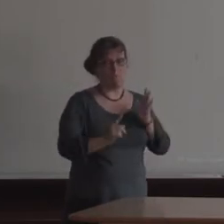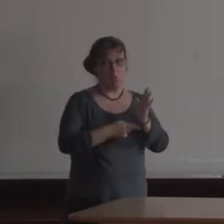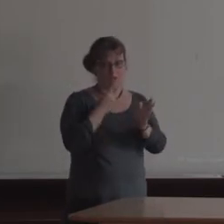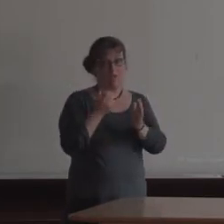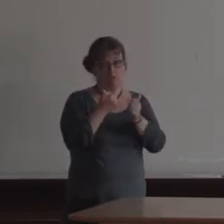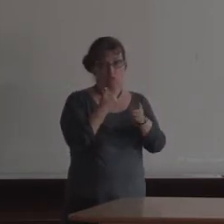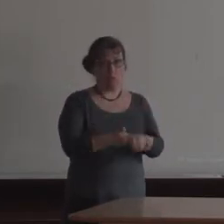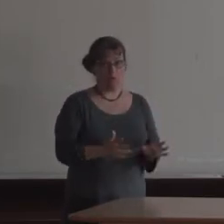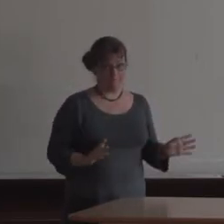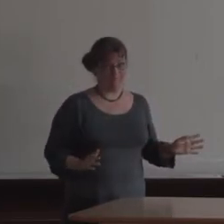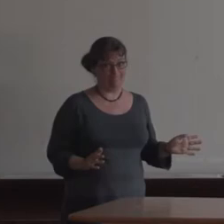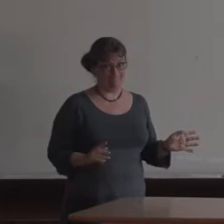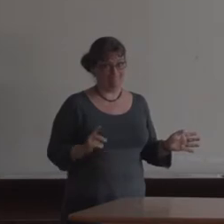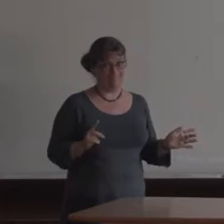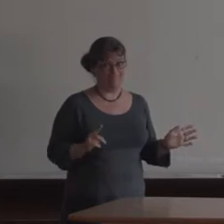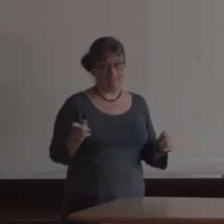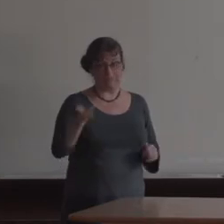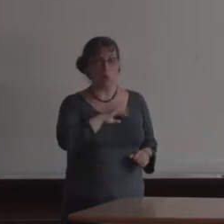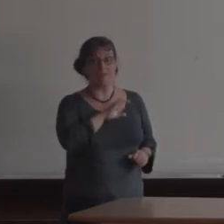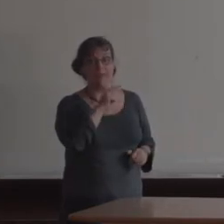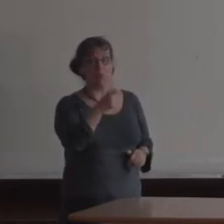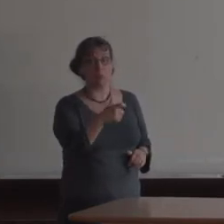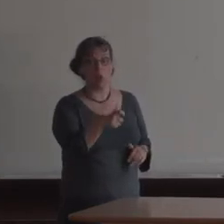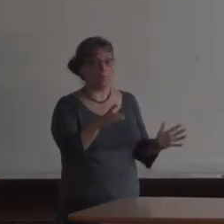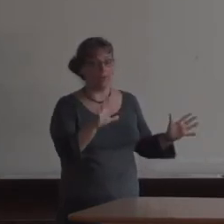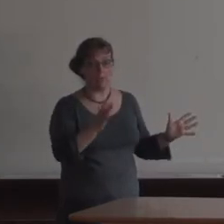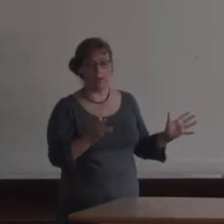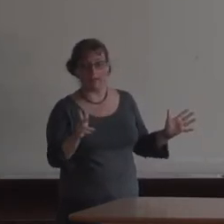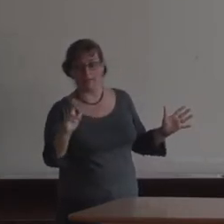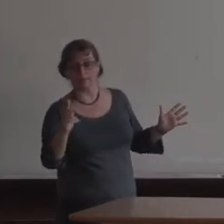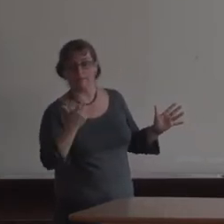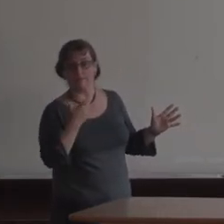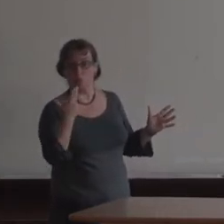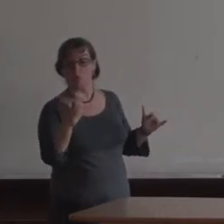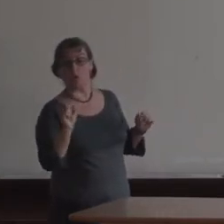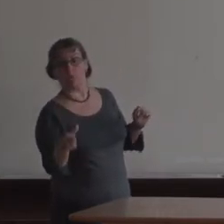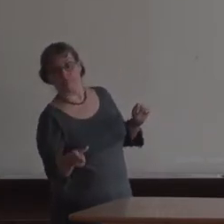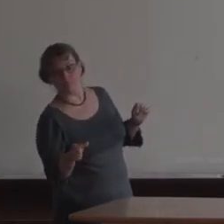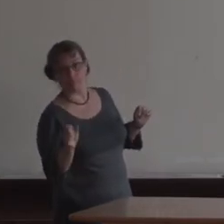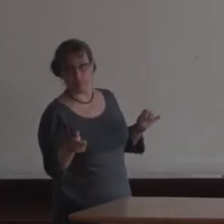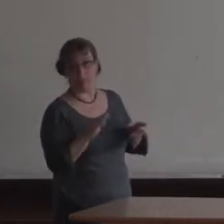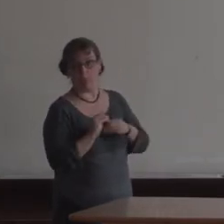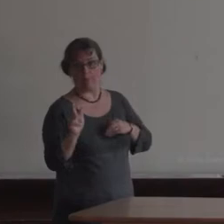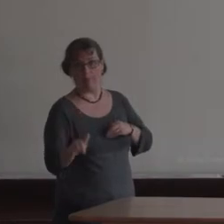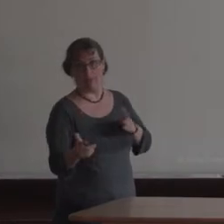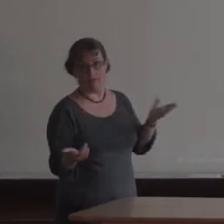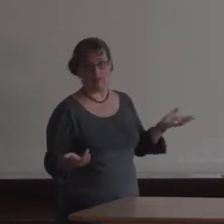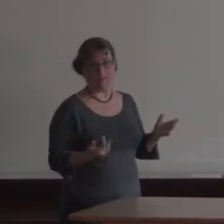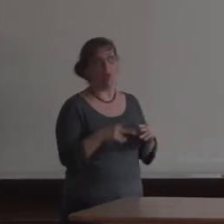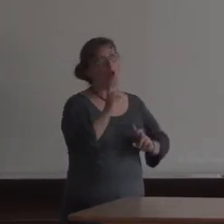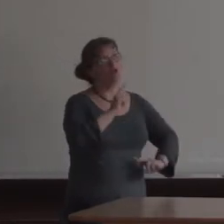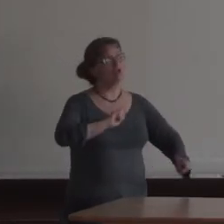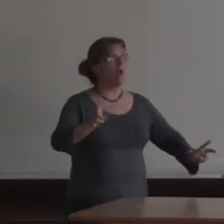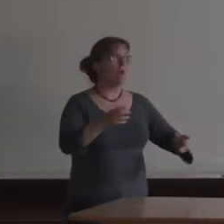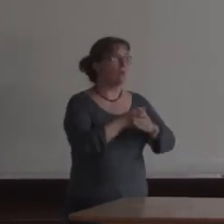bout de plusieurs exécutions, il va explorer des nouvelles parties. Et là... Mais il y a quand même souvent des cas